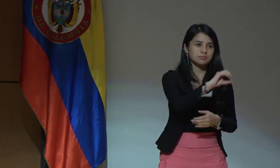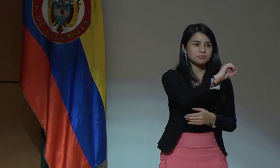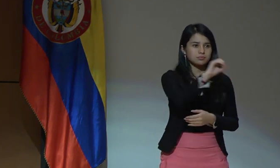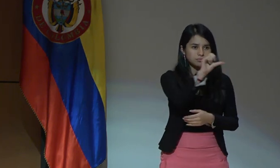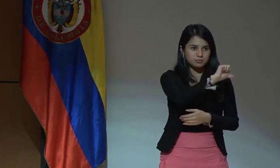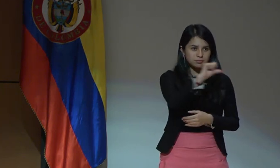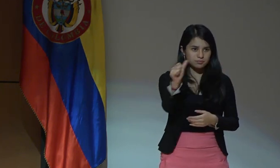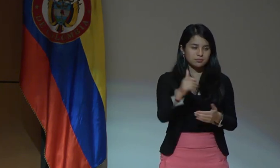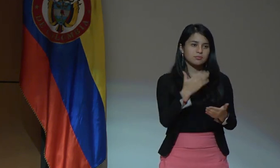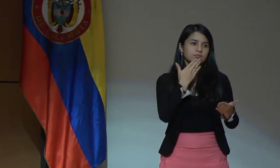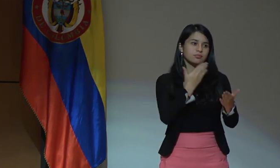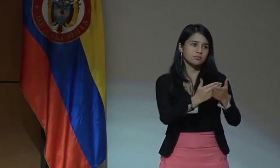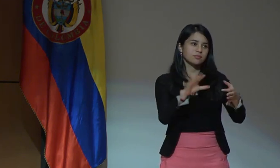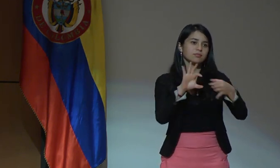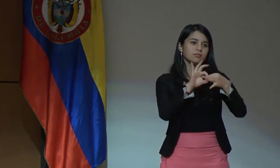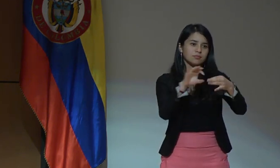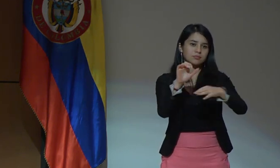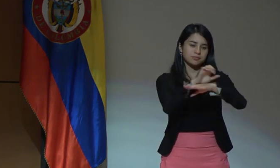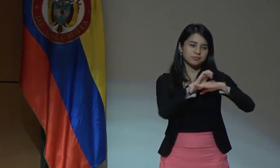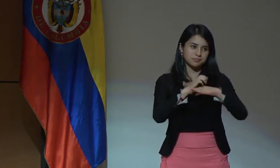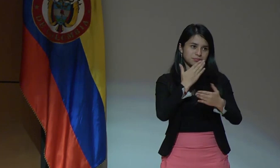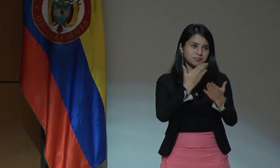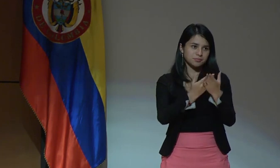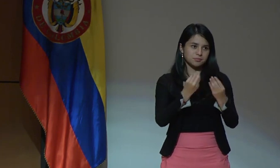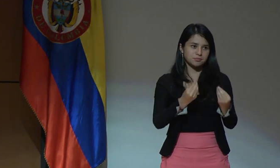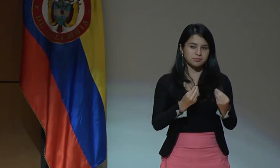gracias a nuestros aliados. Muchas gracias.